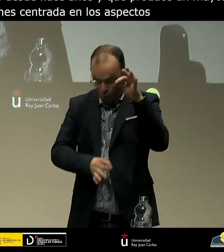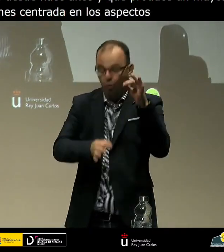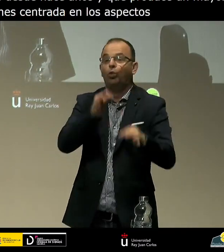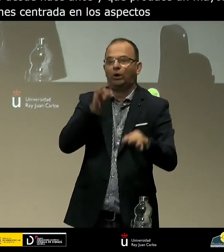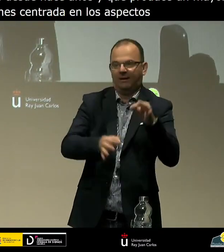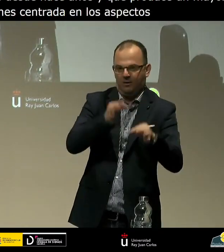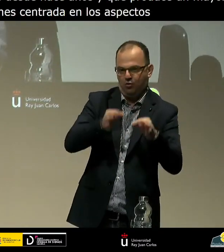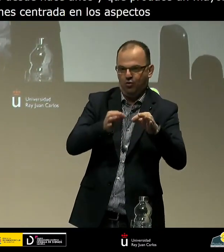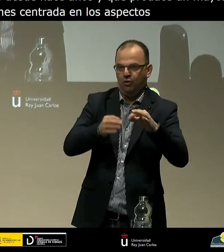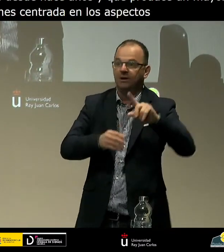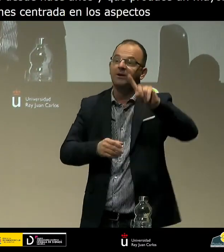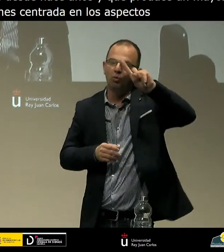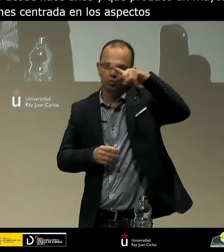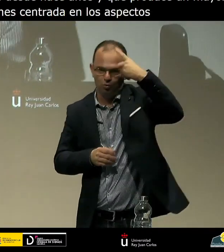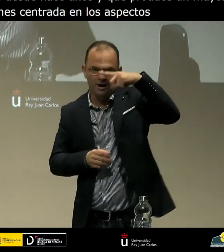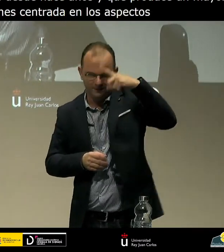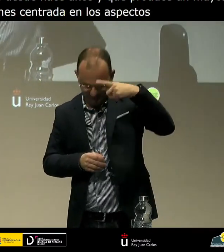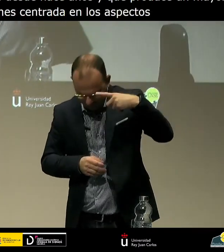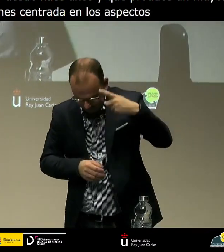sociopolíticos,